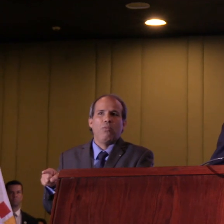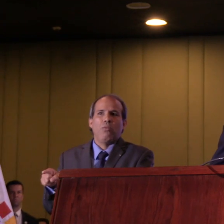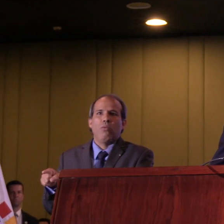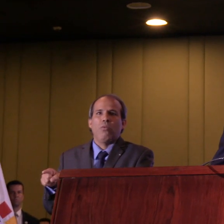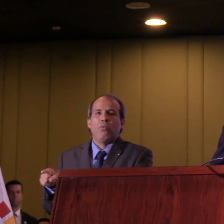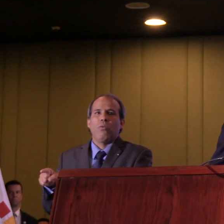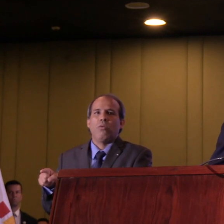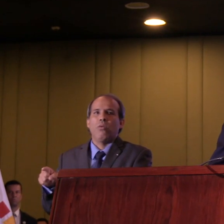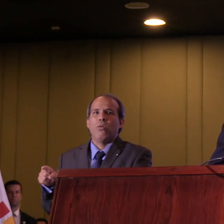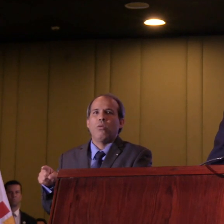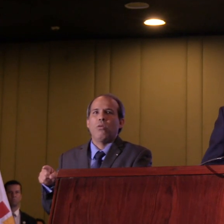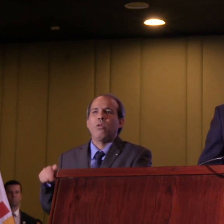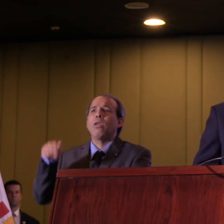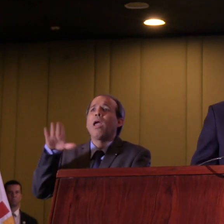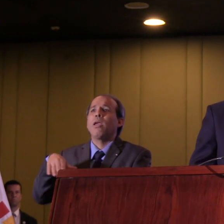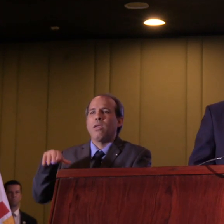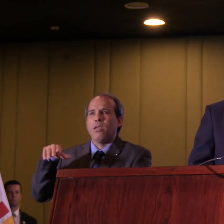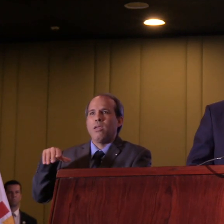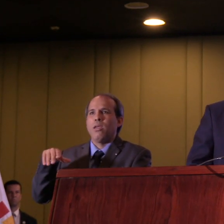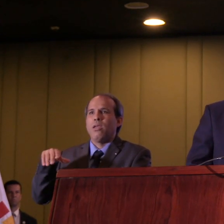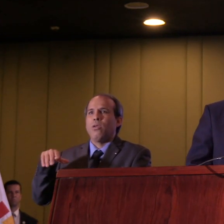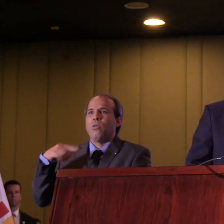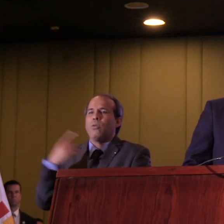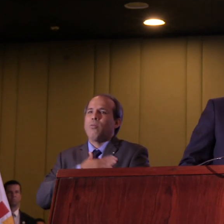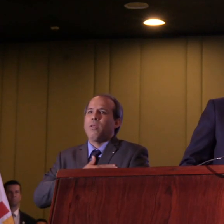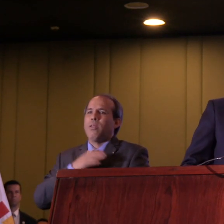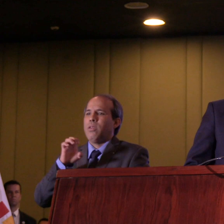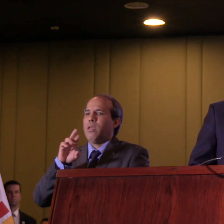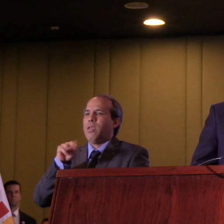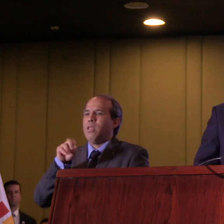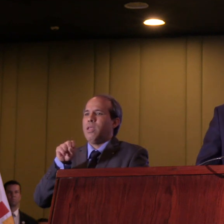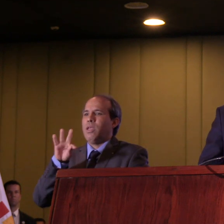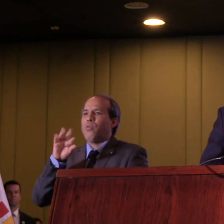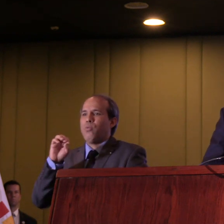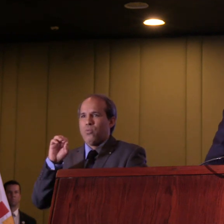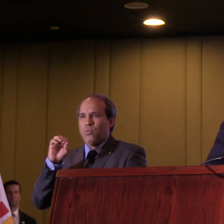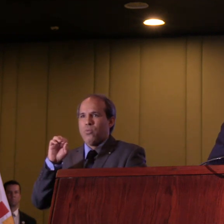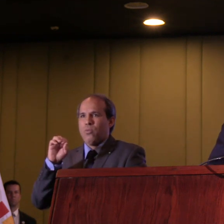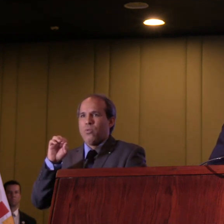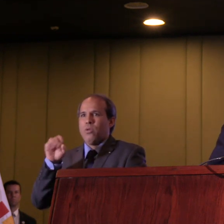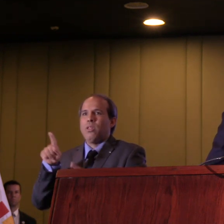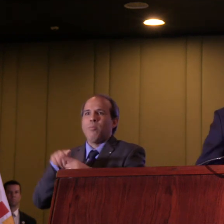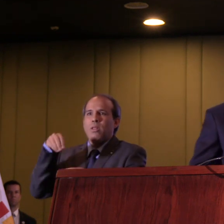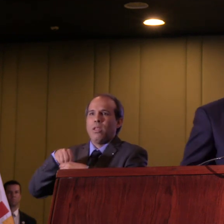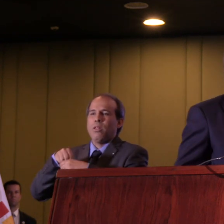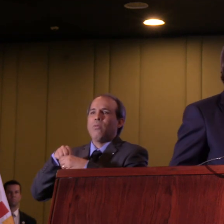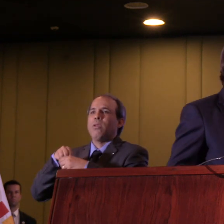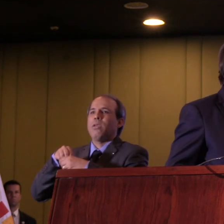por nada mais, nada menos, que o nosso prezado Ernesto Geis. Itaipu, Emílio Garrastazu